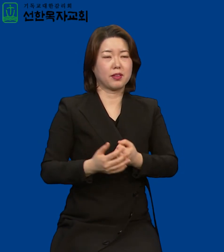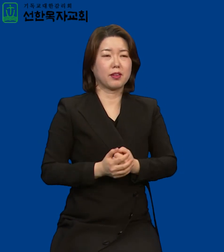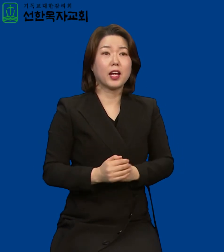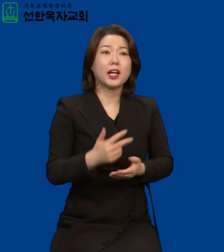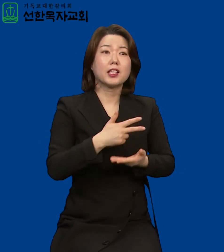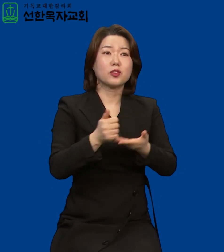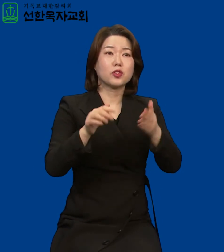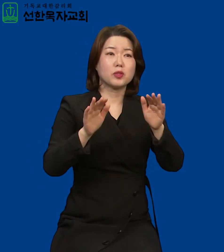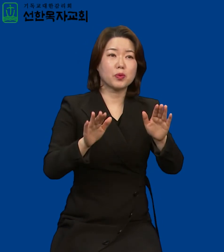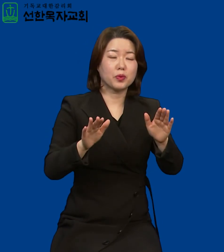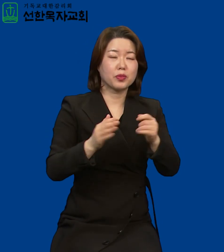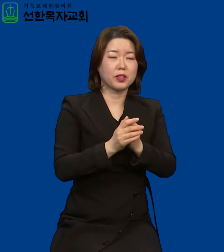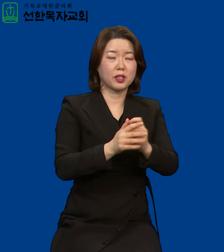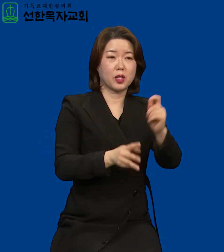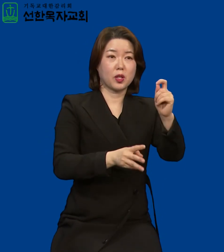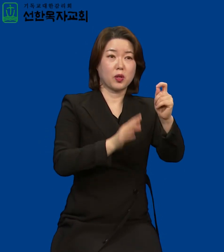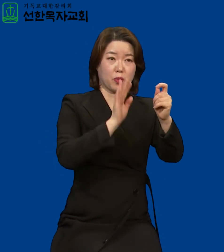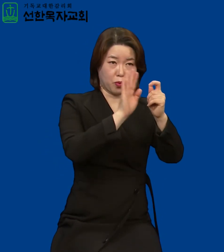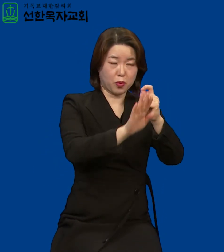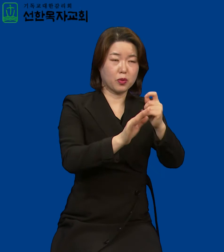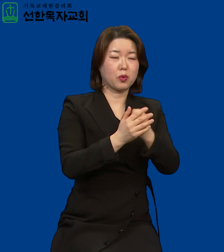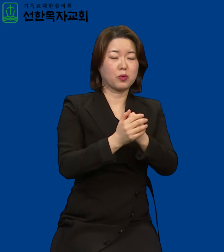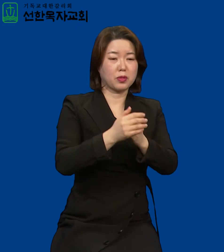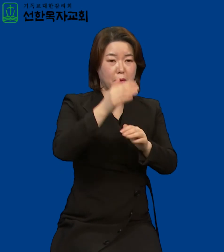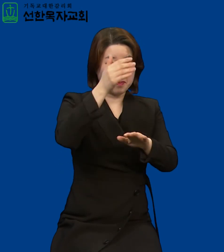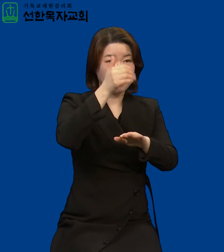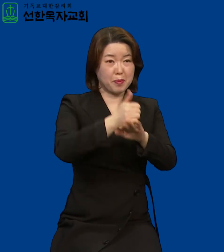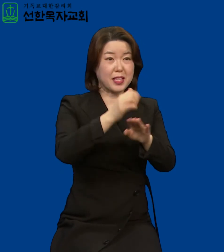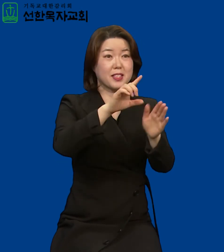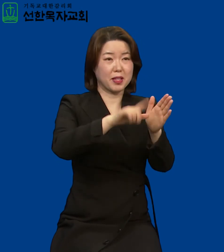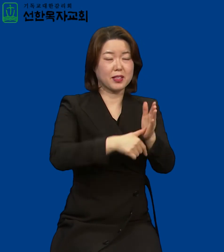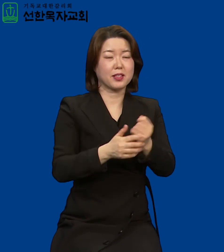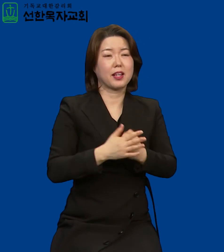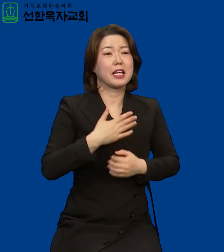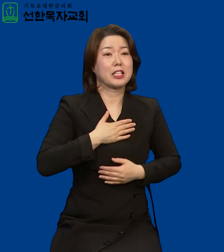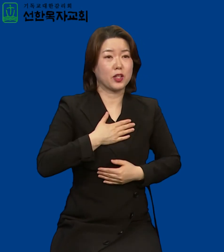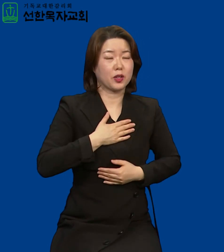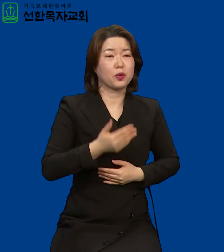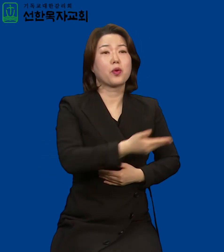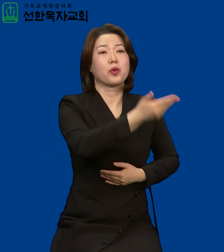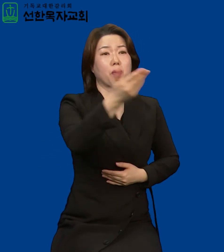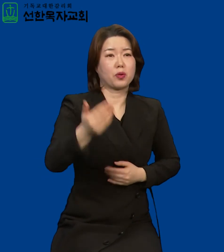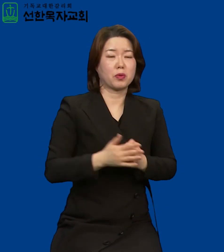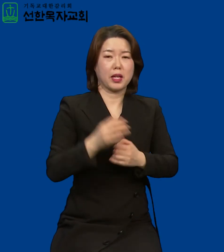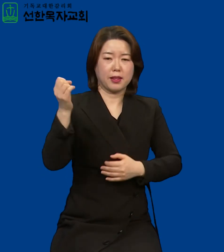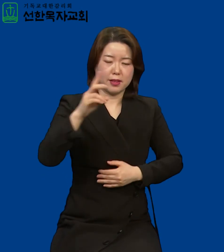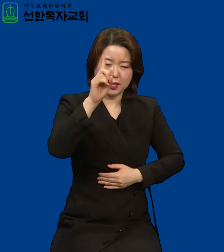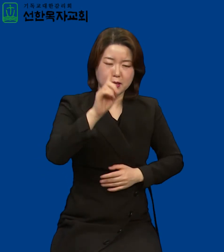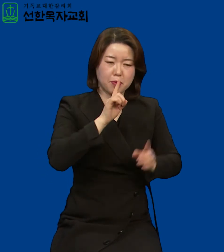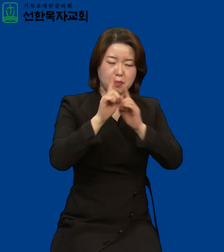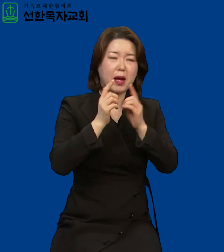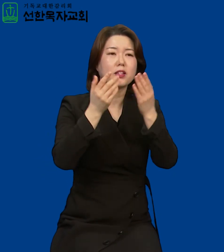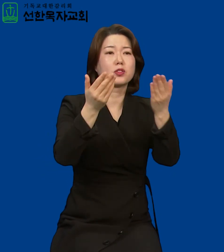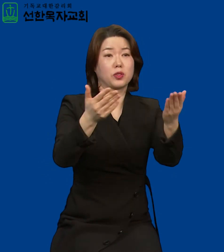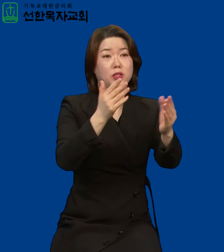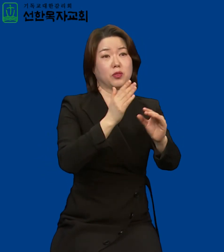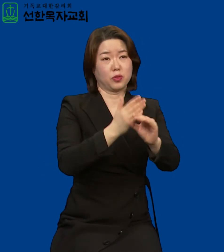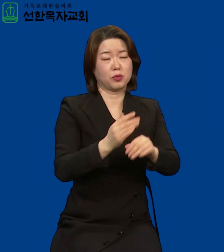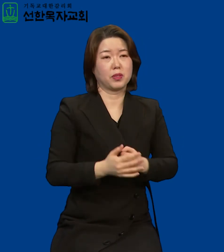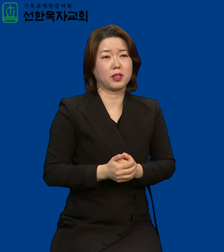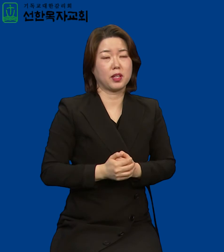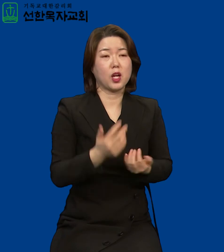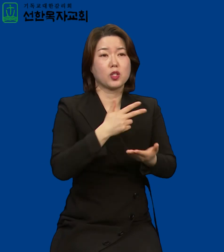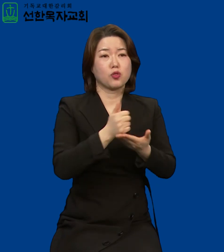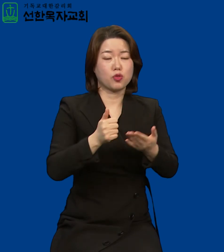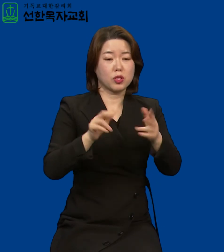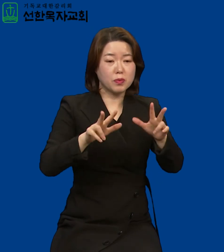주님은 오늘 이 고린도후서를 마치는 시간에 저에게도 여러분에게도 다시 한번 말씀하고 계신 거예요. 주님은